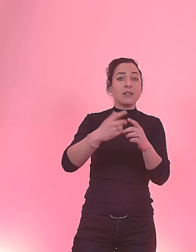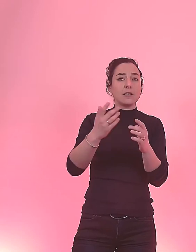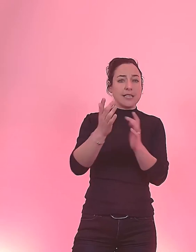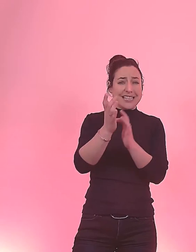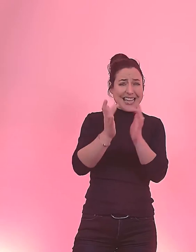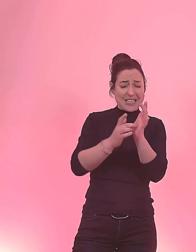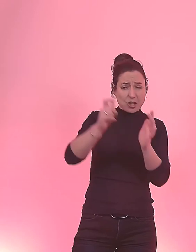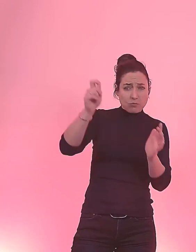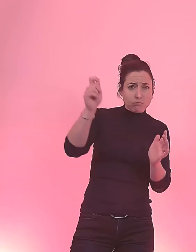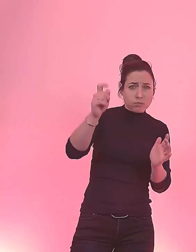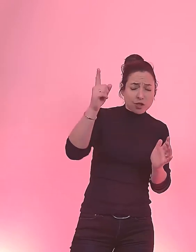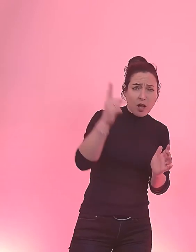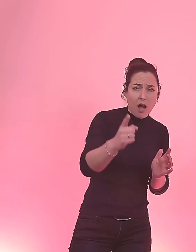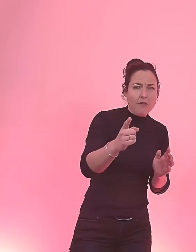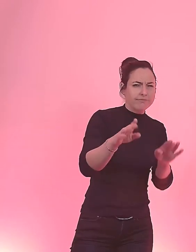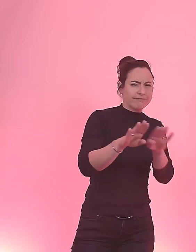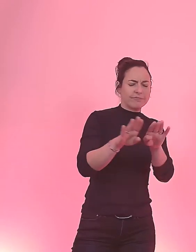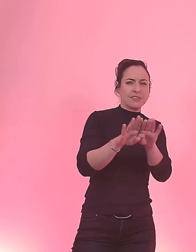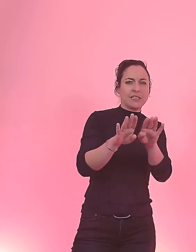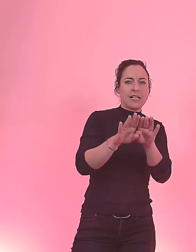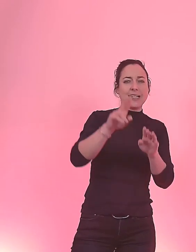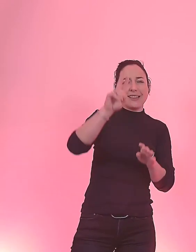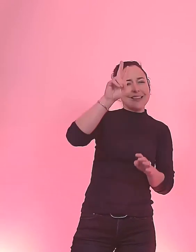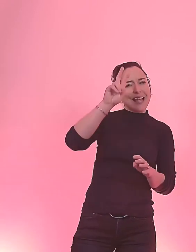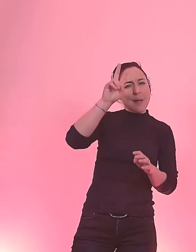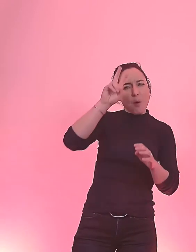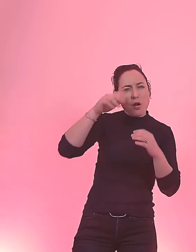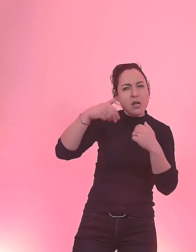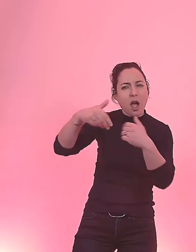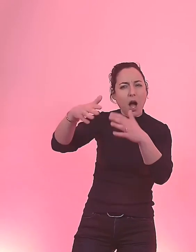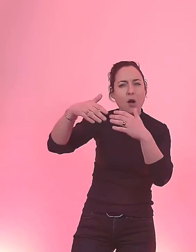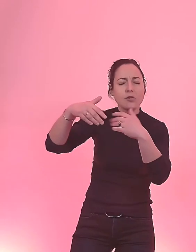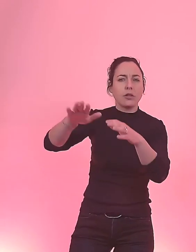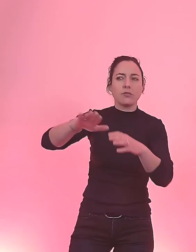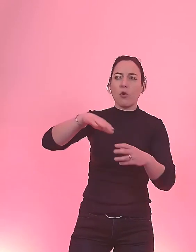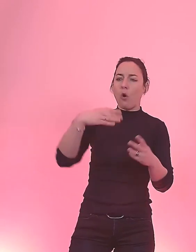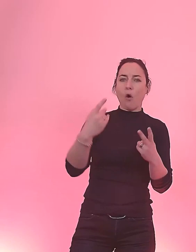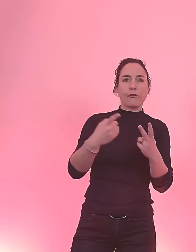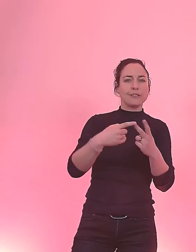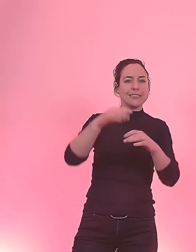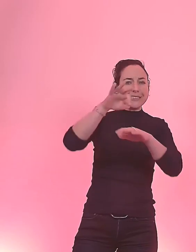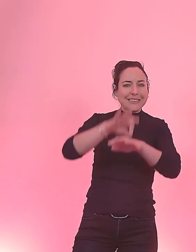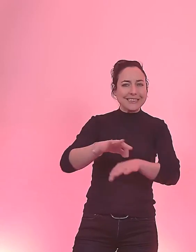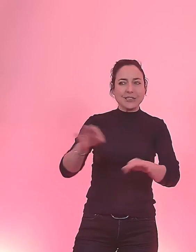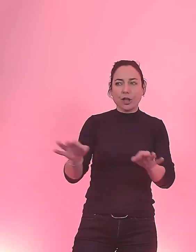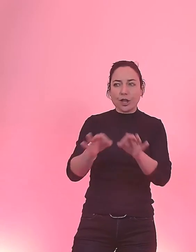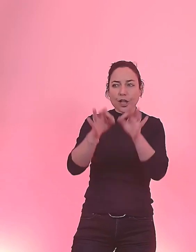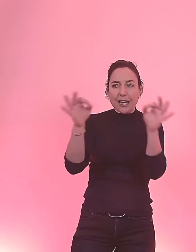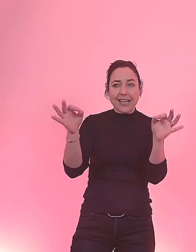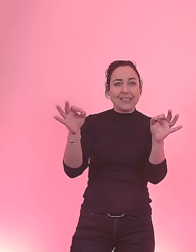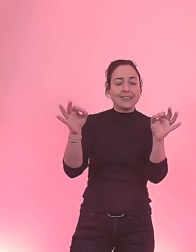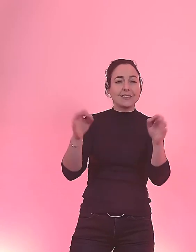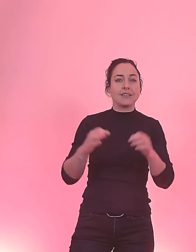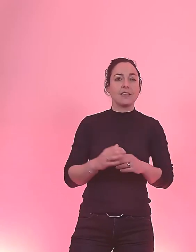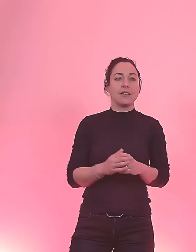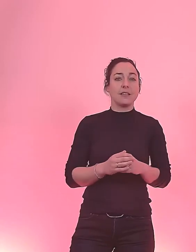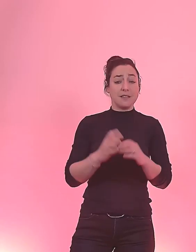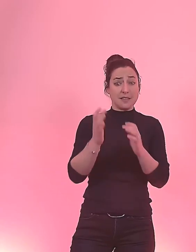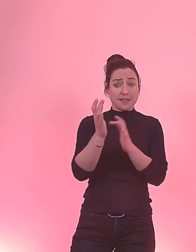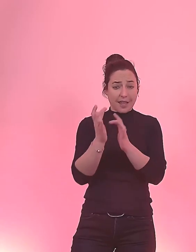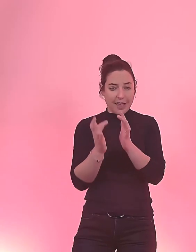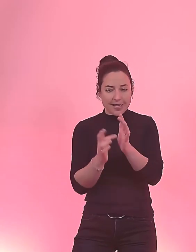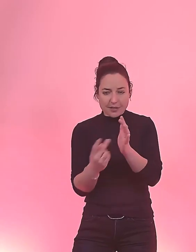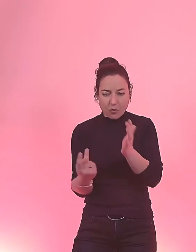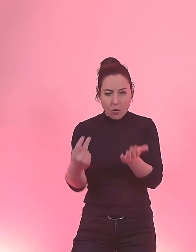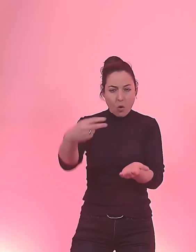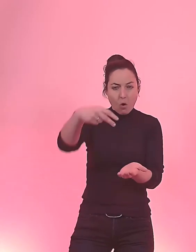gebruikt ook als hij demonen uitdrijven of als hij ziekte geneest als jezus op staat en hij